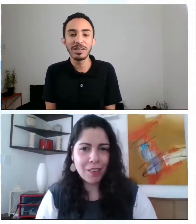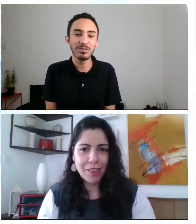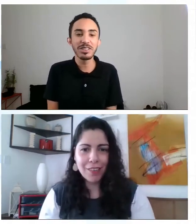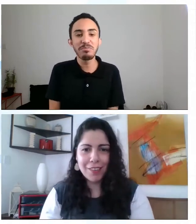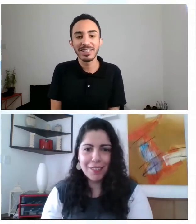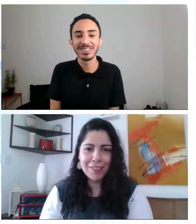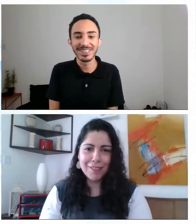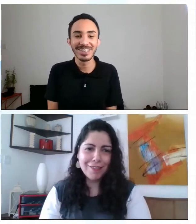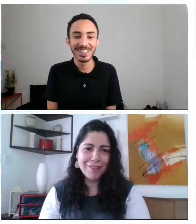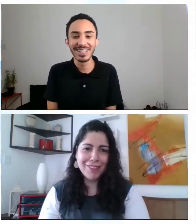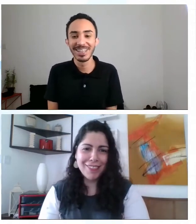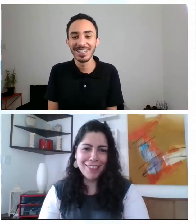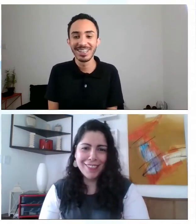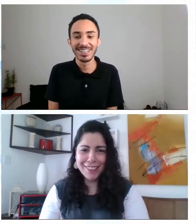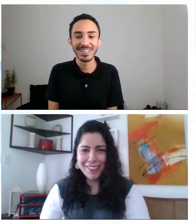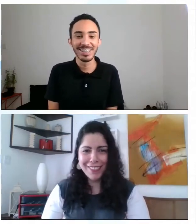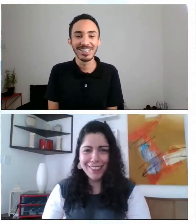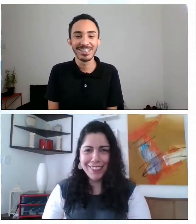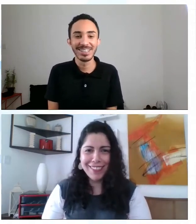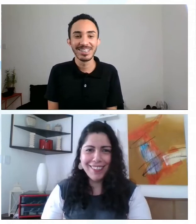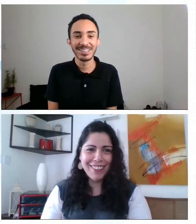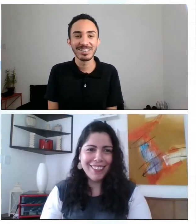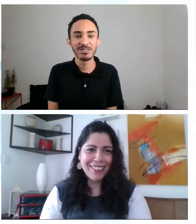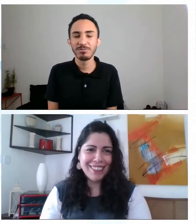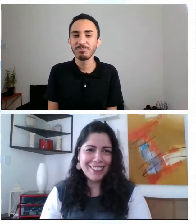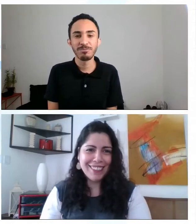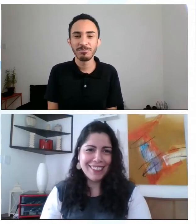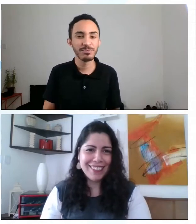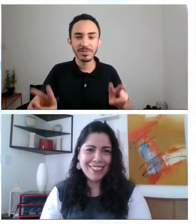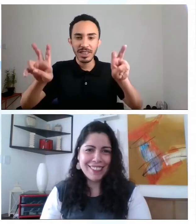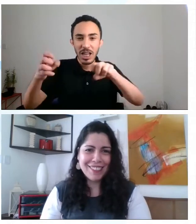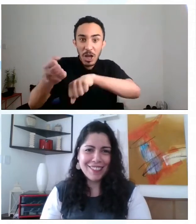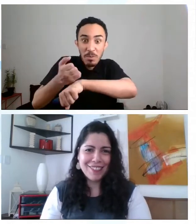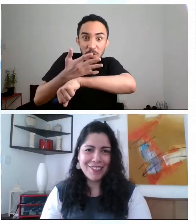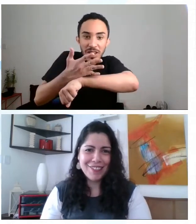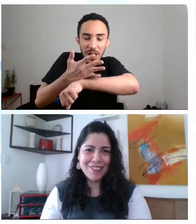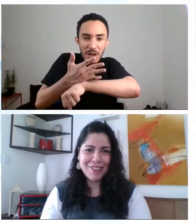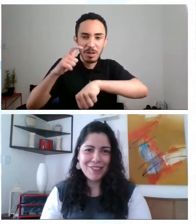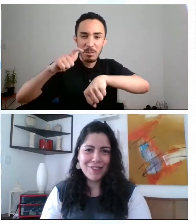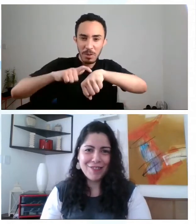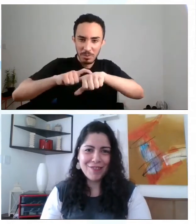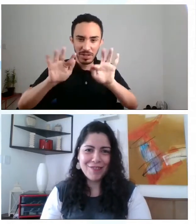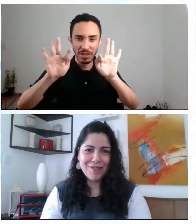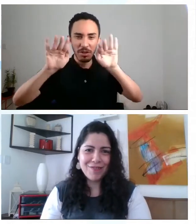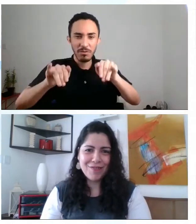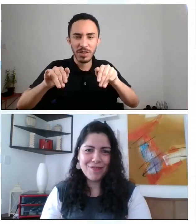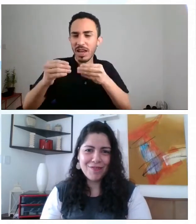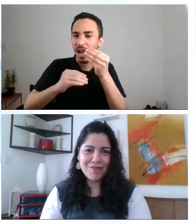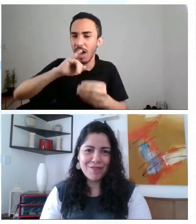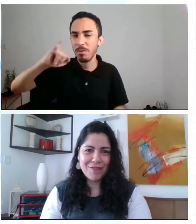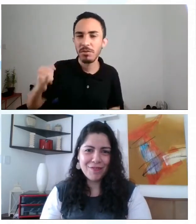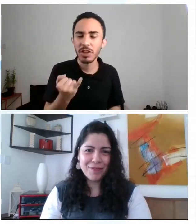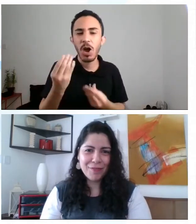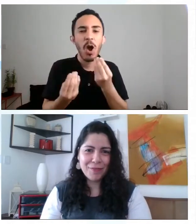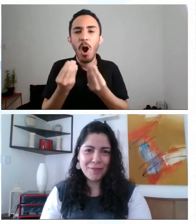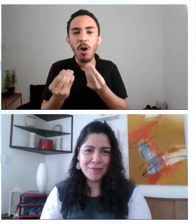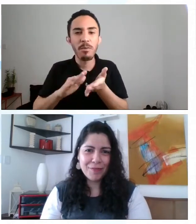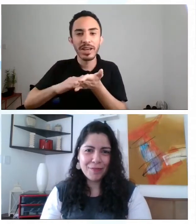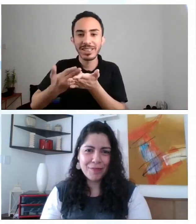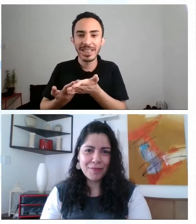usam mais, outras menos. E a questão da emoção, para terminar a nossa conversa, como é que o